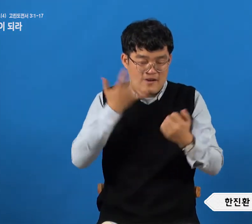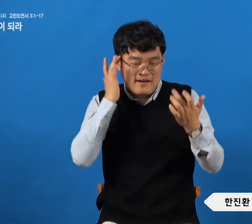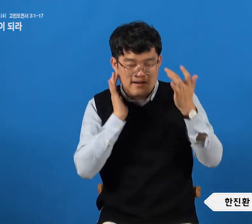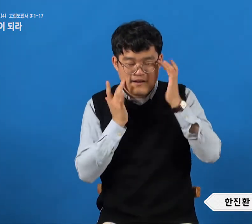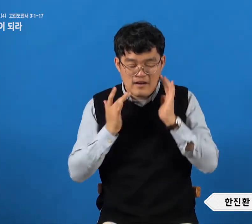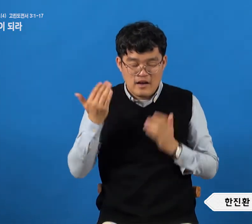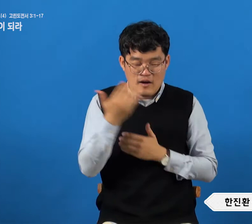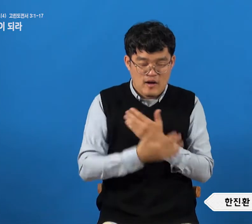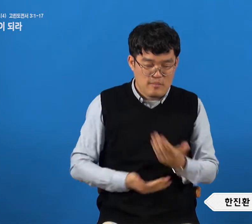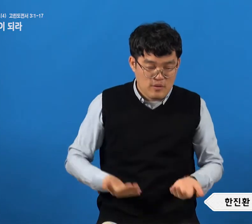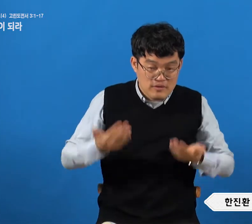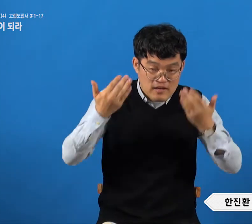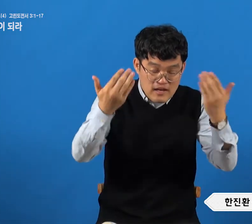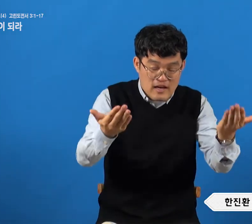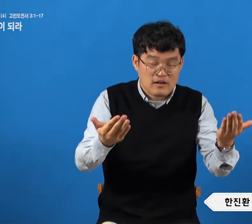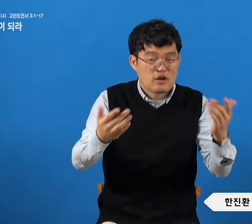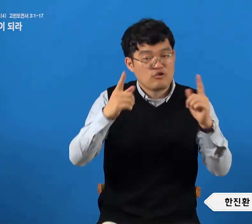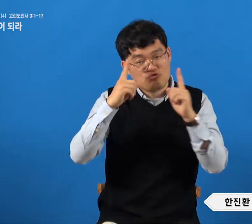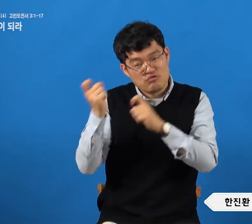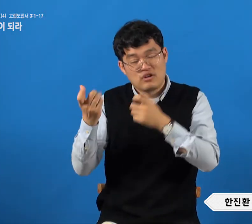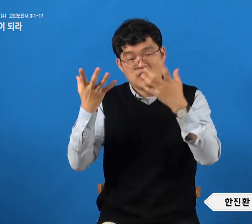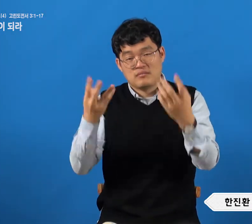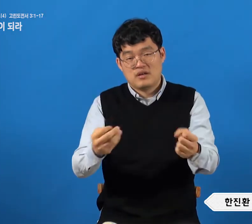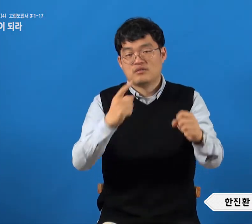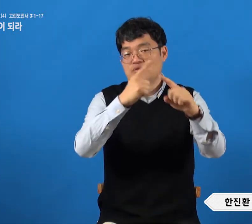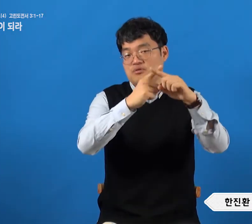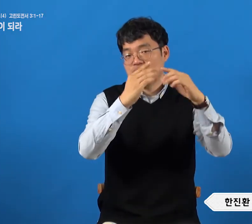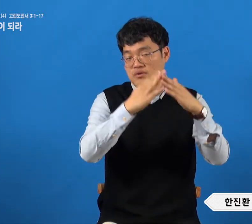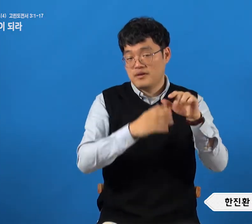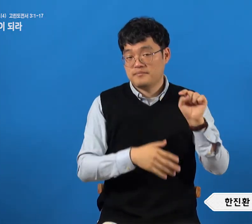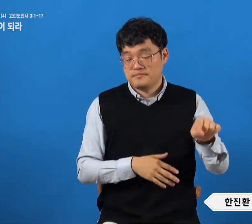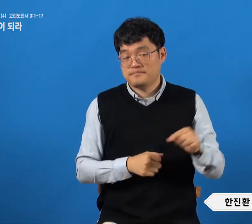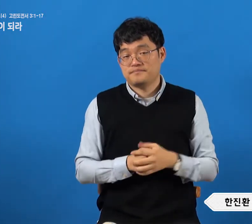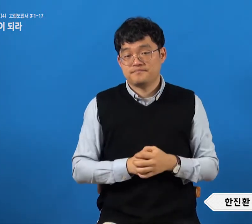땀 흘리고 봉사하고 하는 그 추억이 많은 교회입니다.